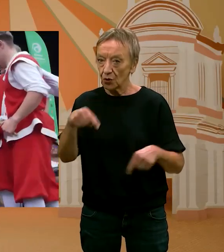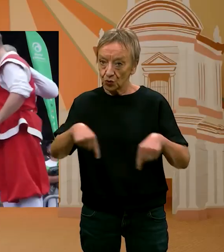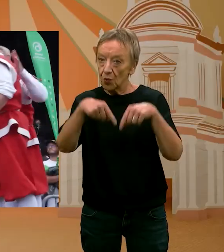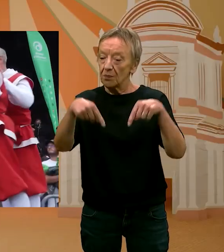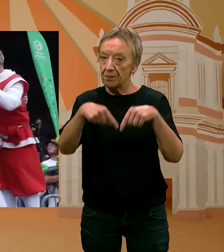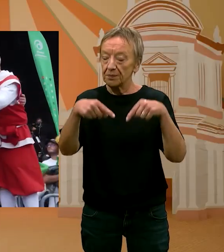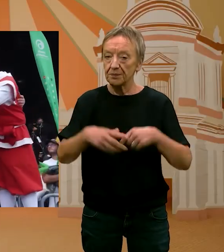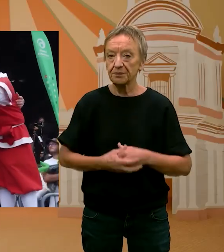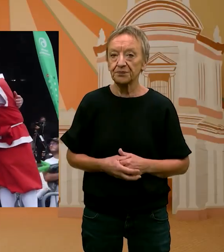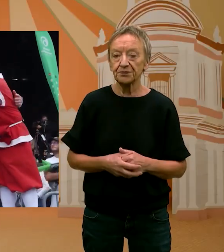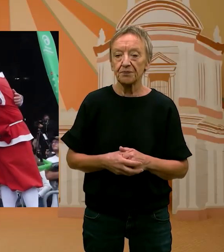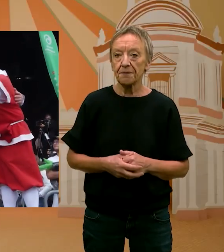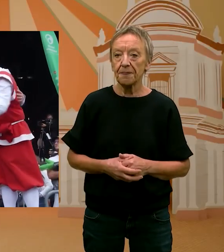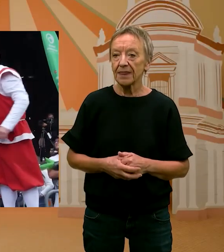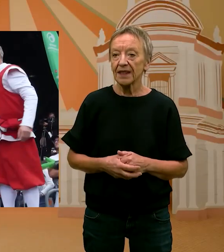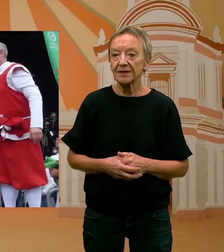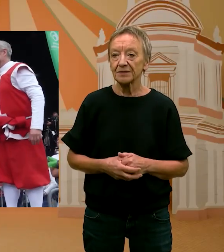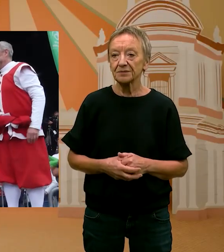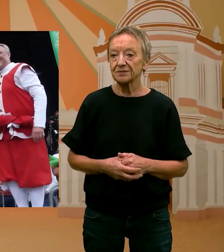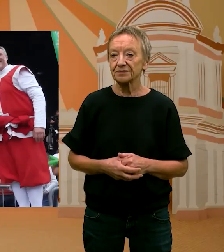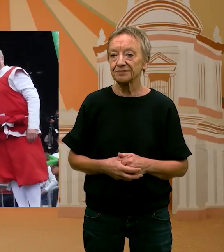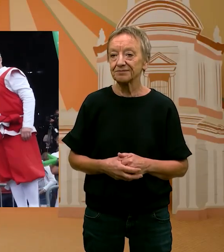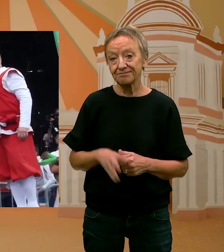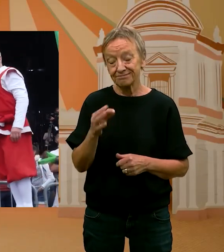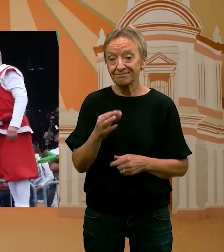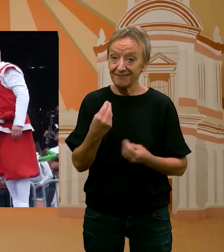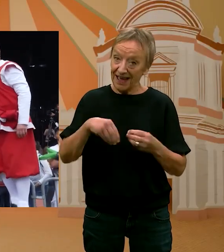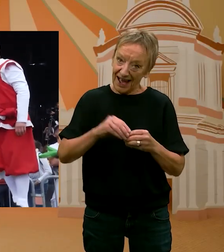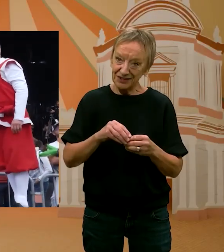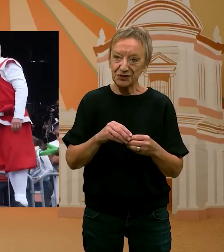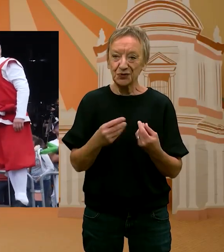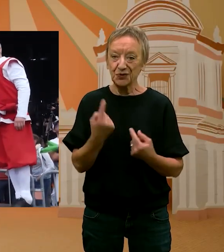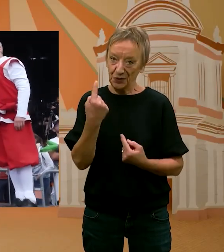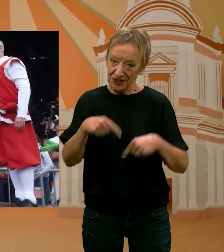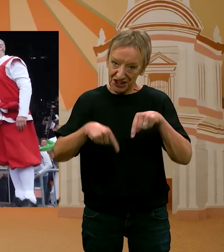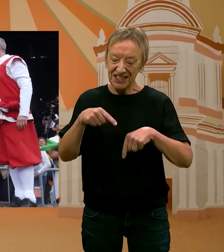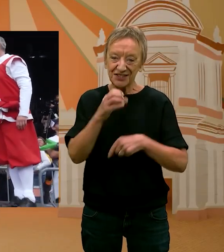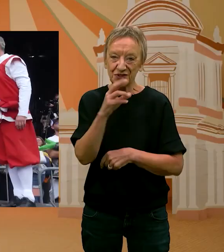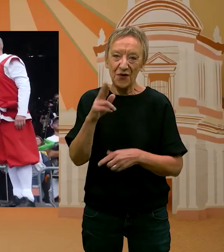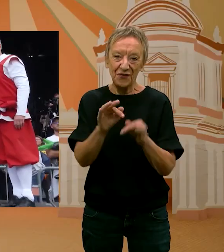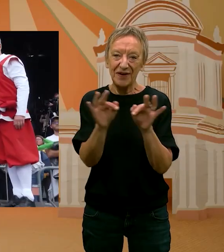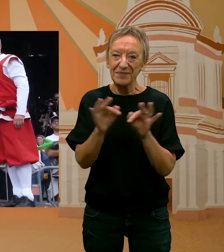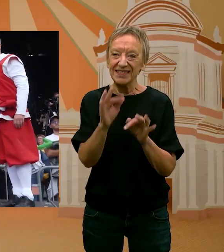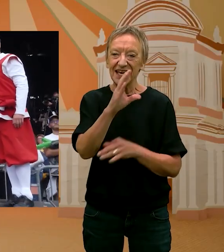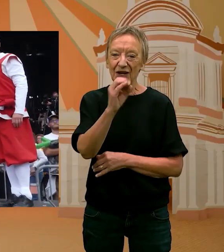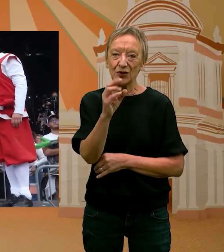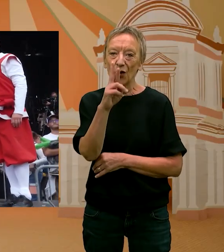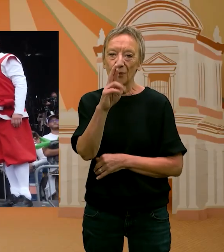Et oui, la famille Corbiot, encore une échasse d'or en plus dans cette famille. Allez, voilà la photo finale. Voilà. Les